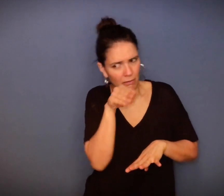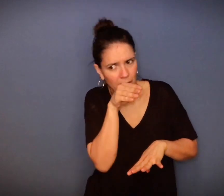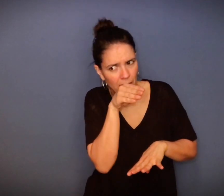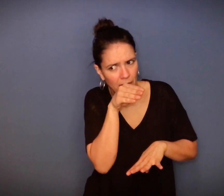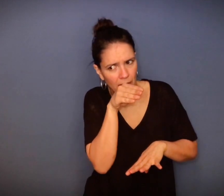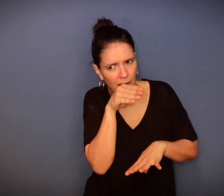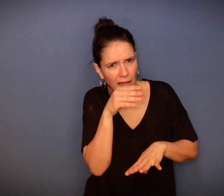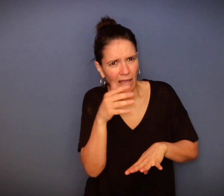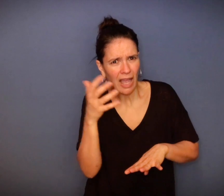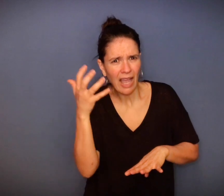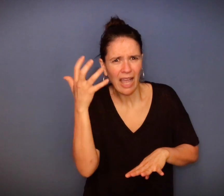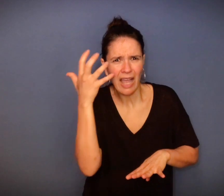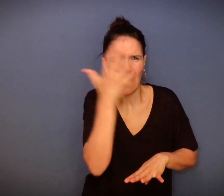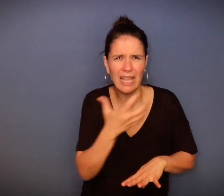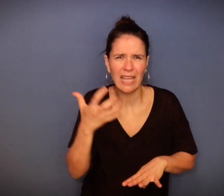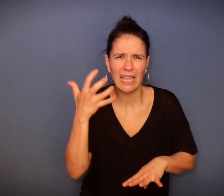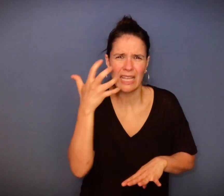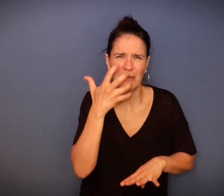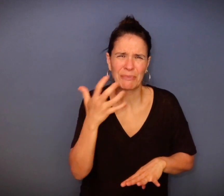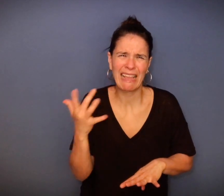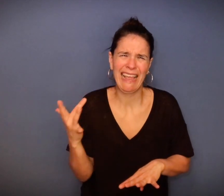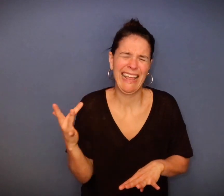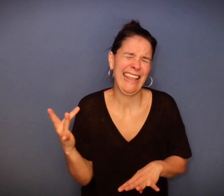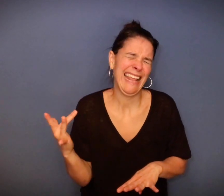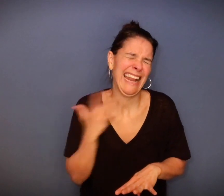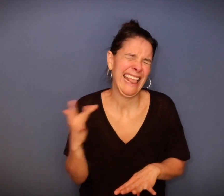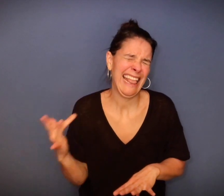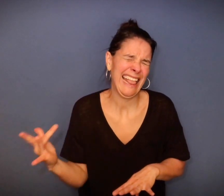tout dégingandé et terriblement laid.